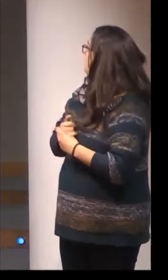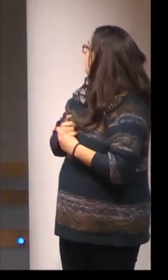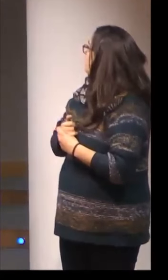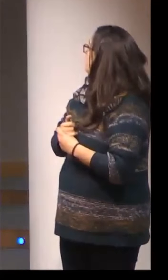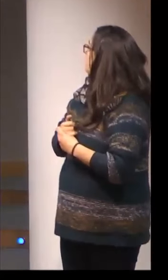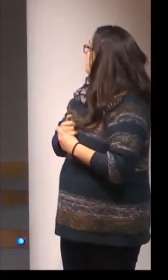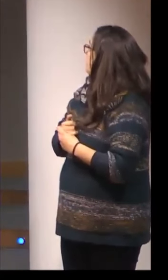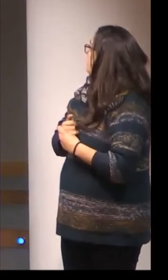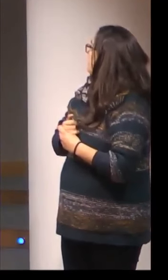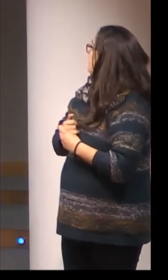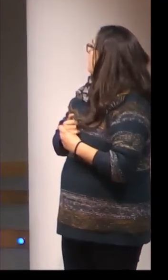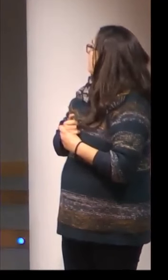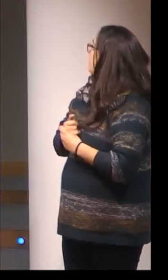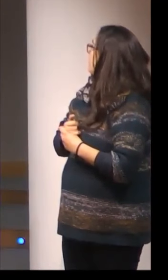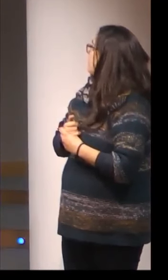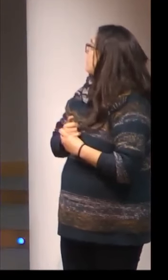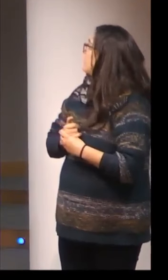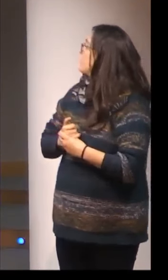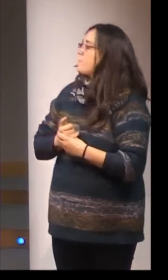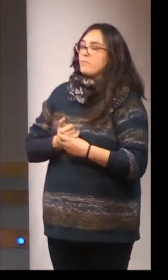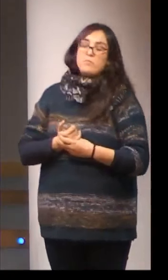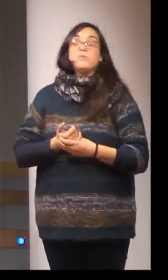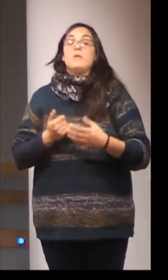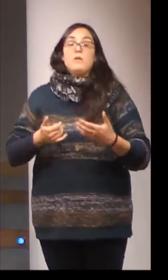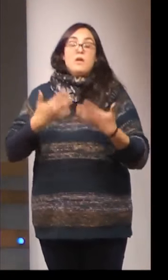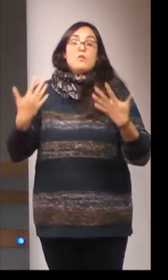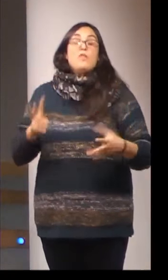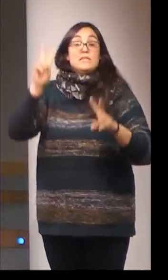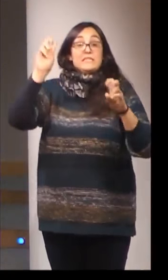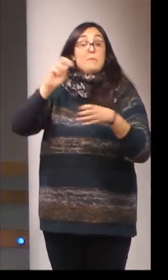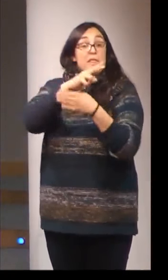que todo sea un proceso transparente.